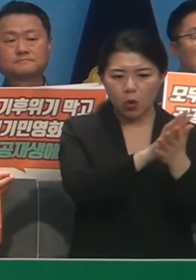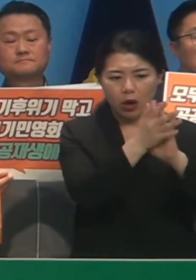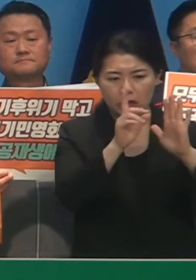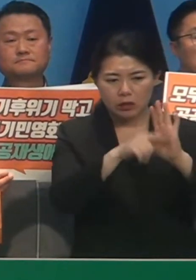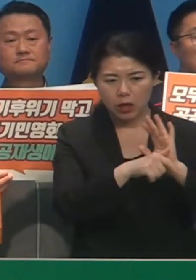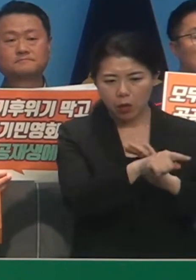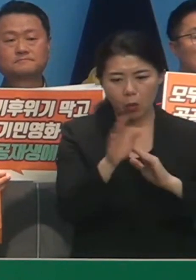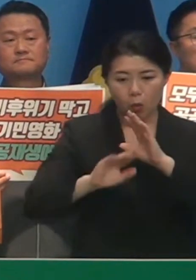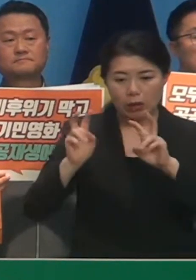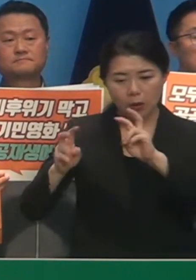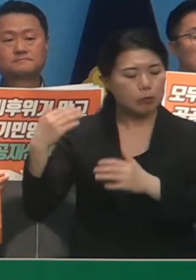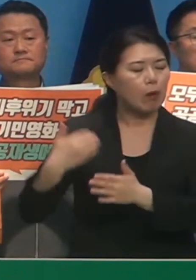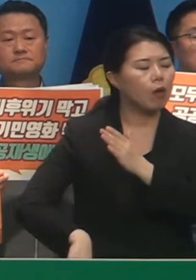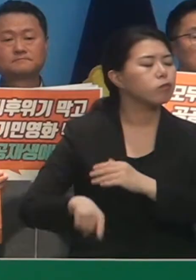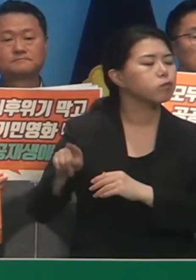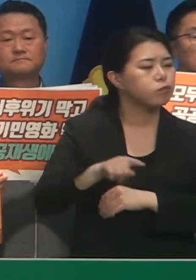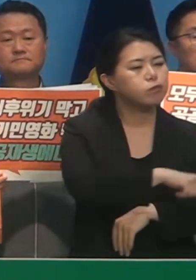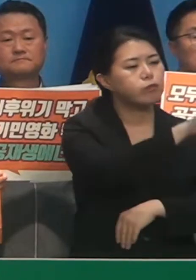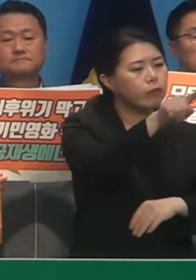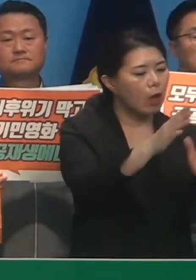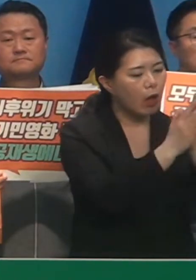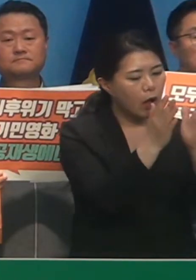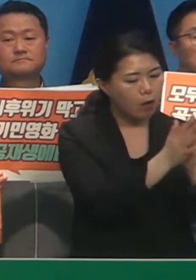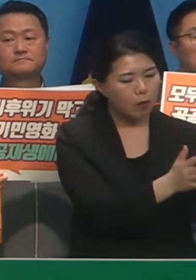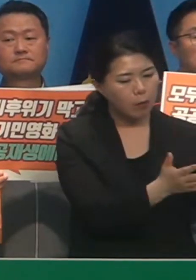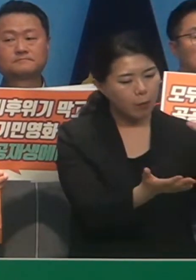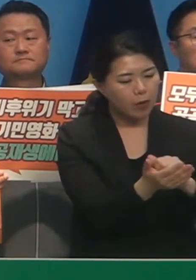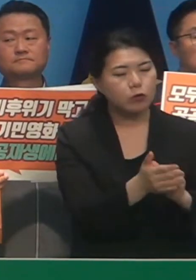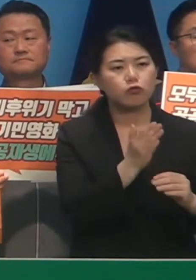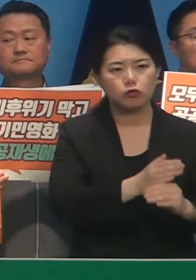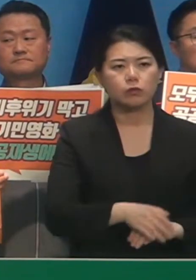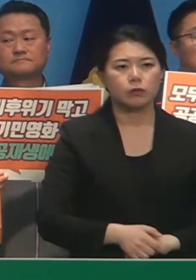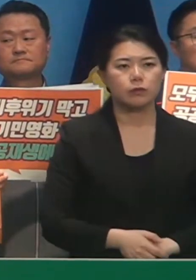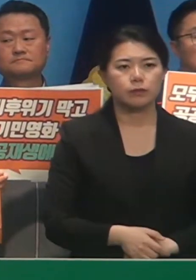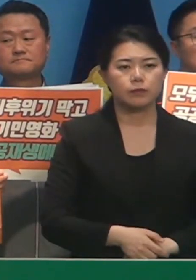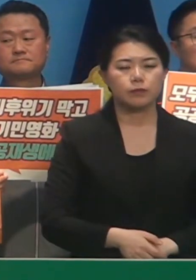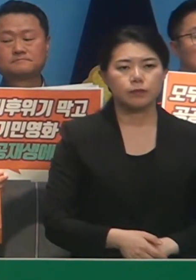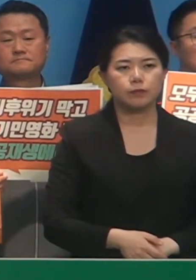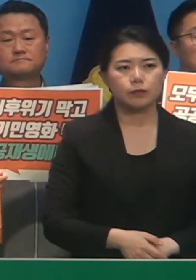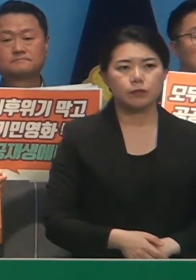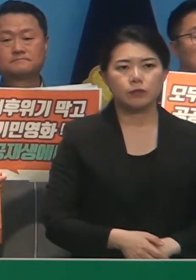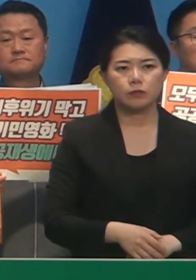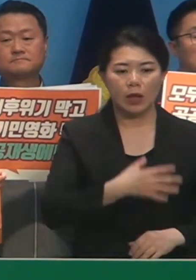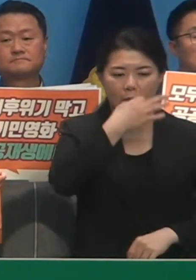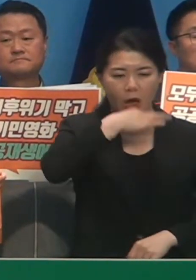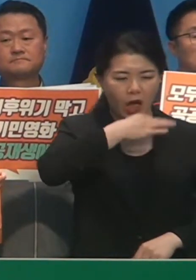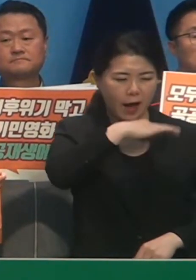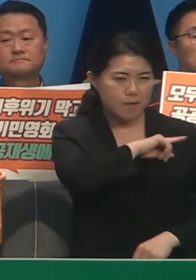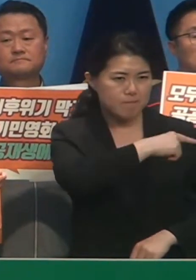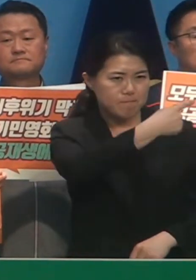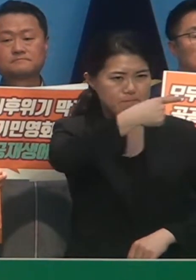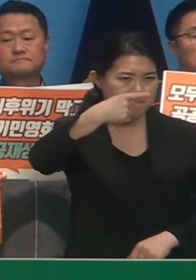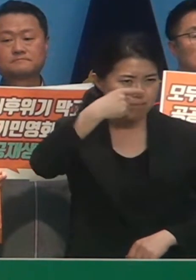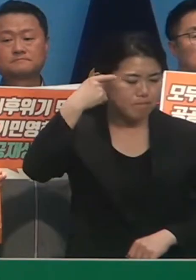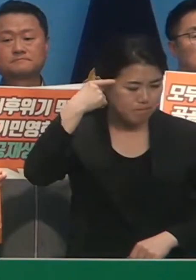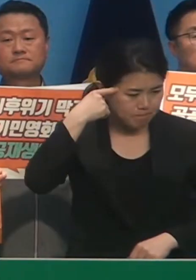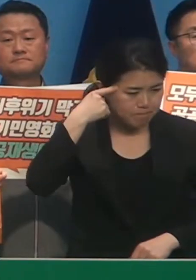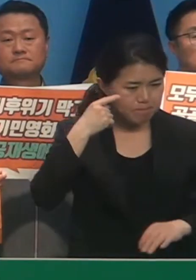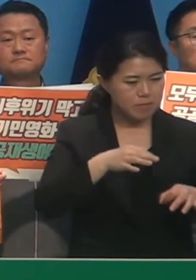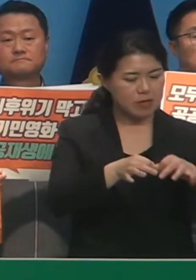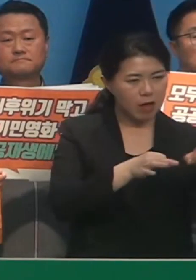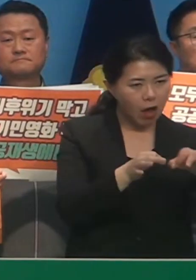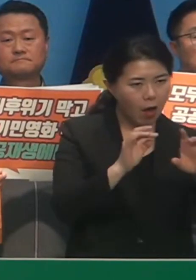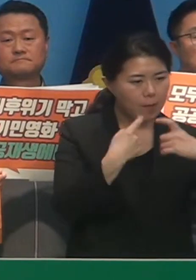공기업을 배제한 채 시장을 잠식하고 있다는 점입니다. 이렇게 이윤을 최우선의 목적으로 하는